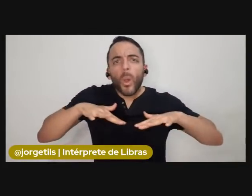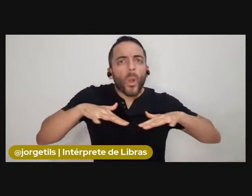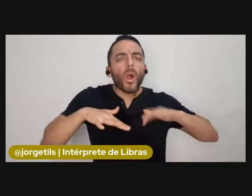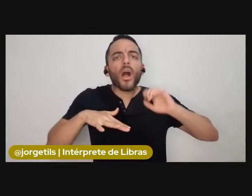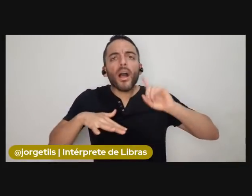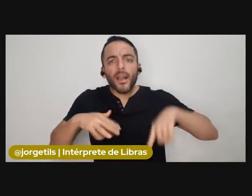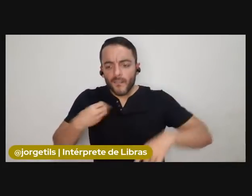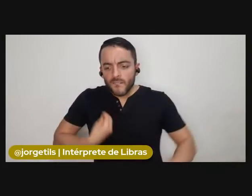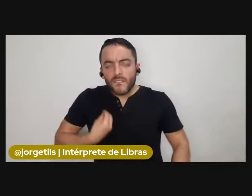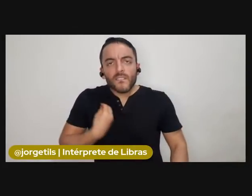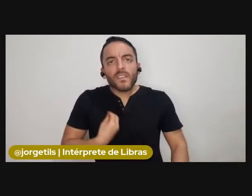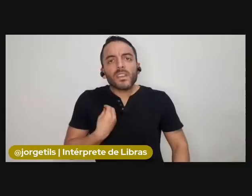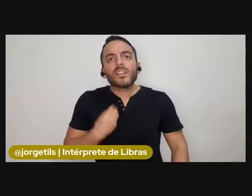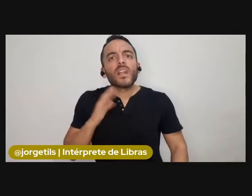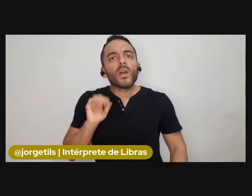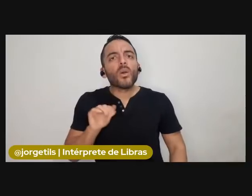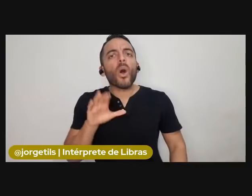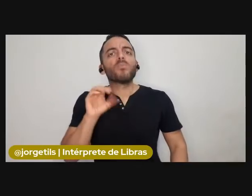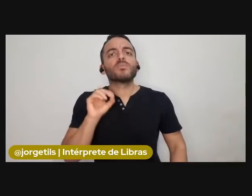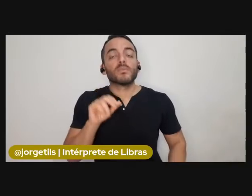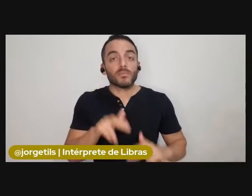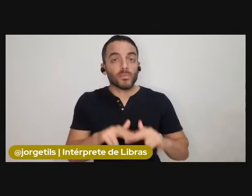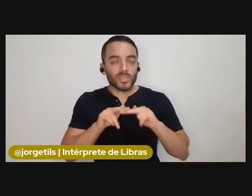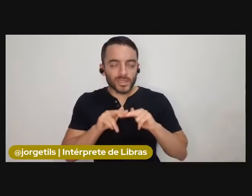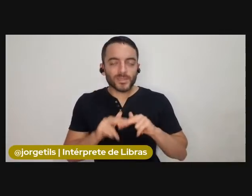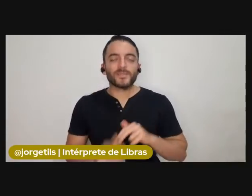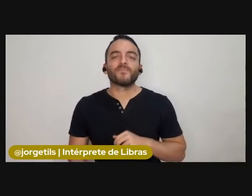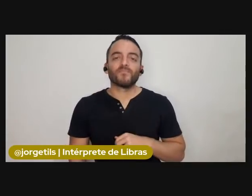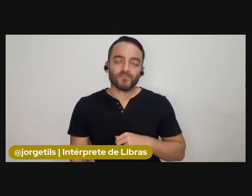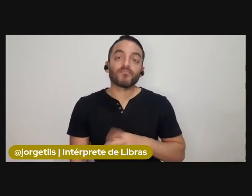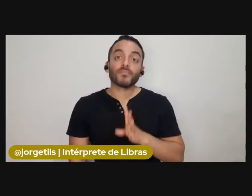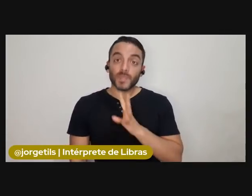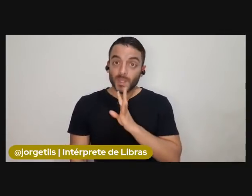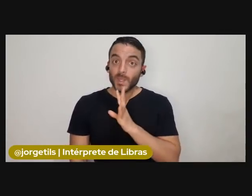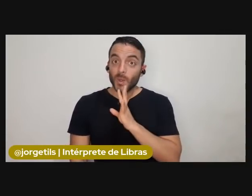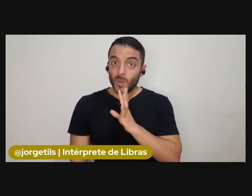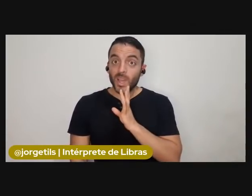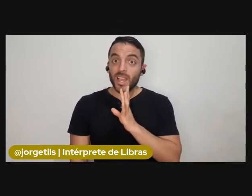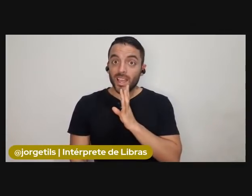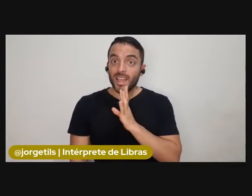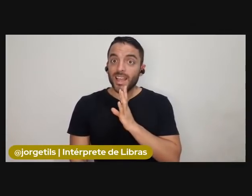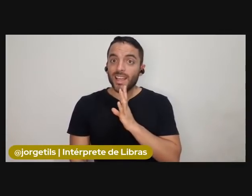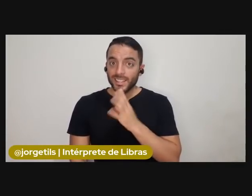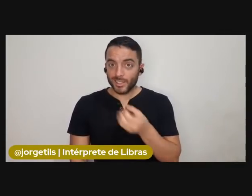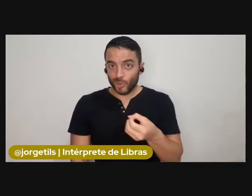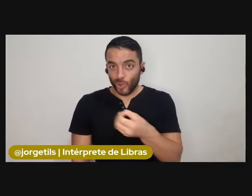vida. Muitos de vocês conhecem um trabalho mais recente